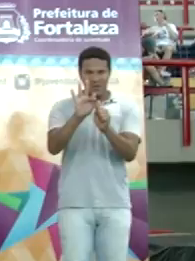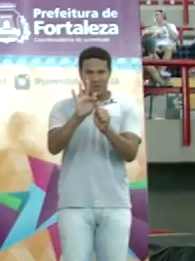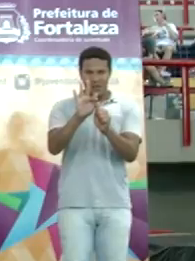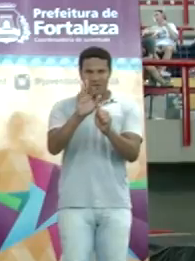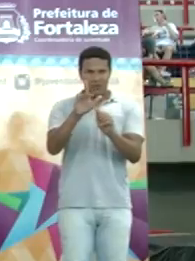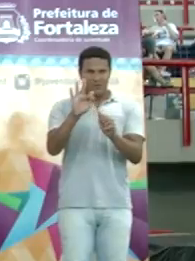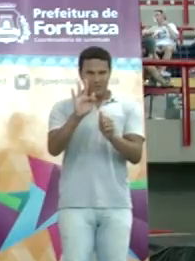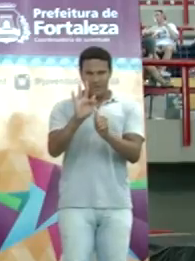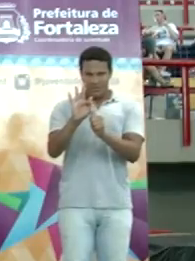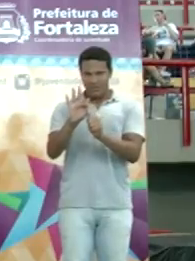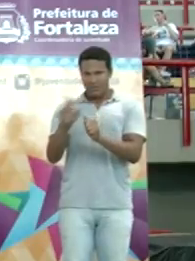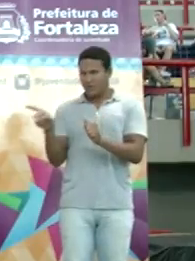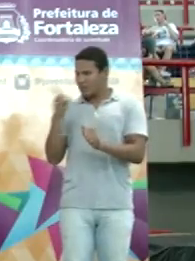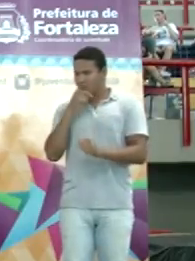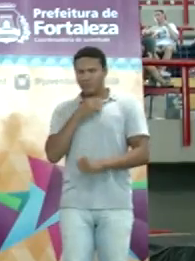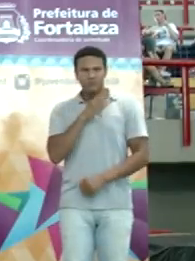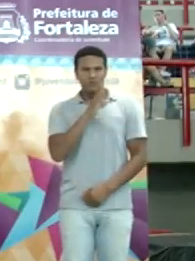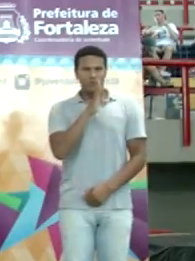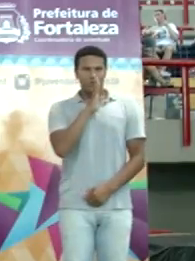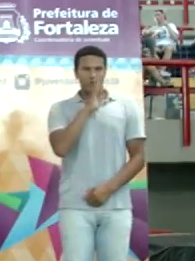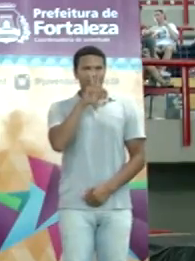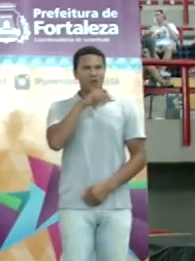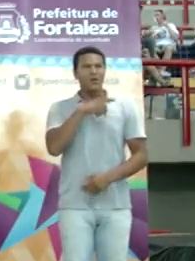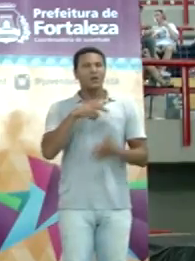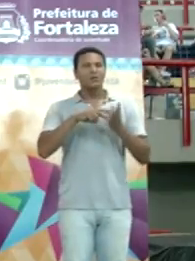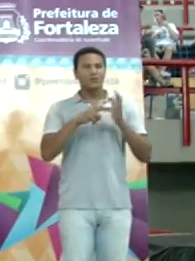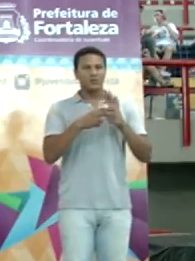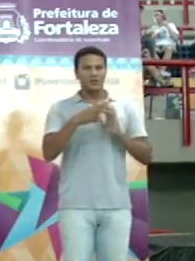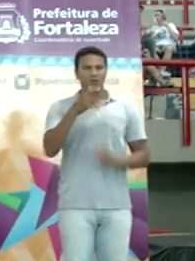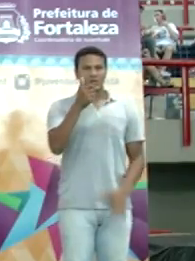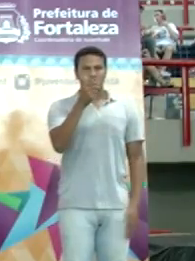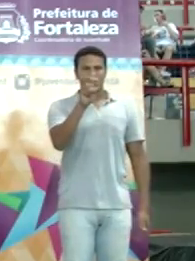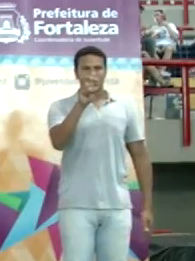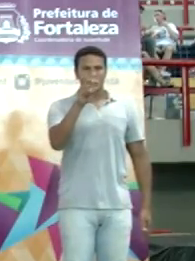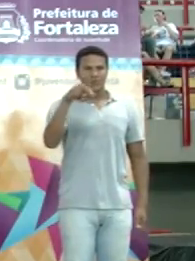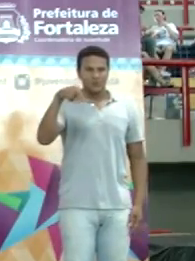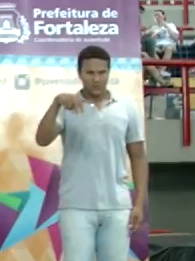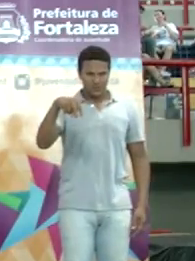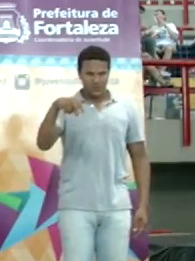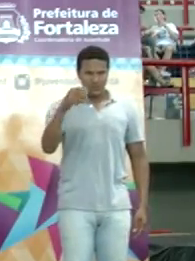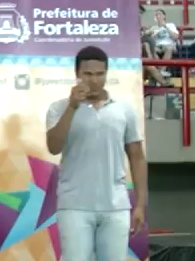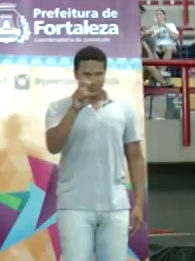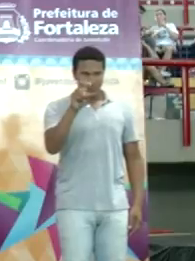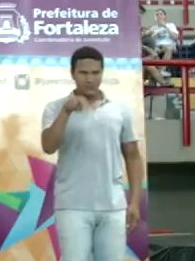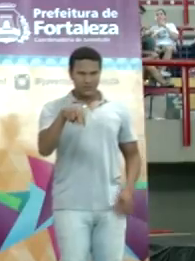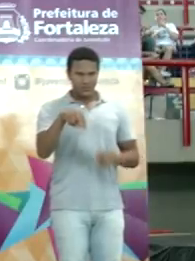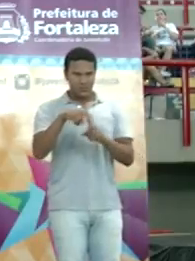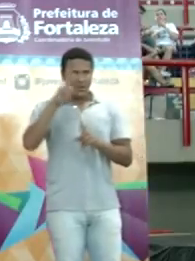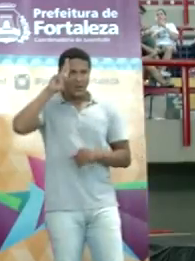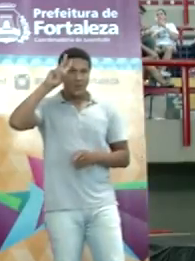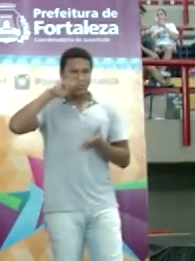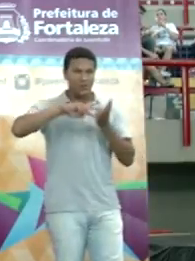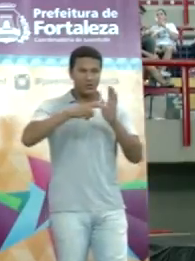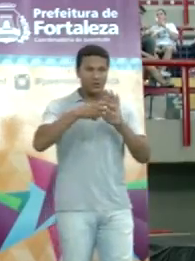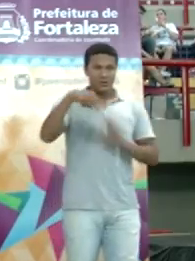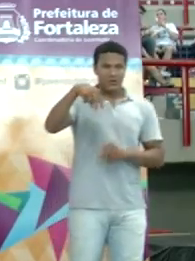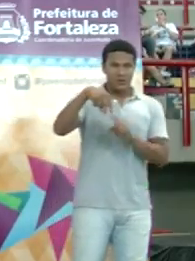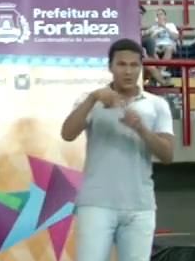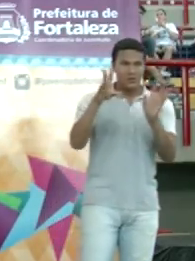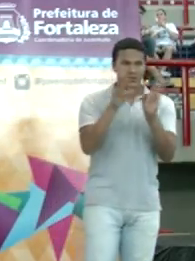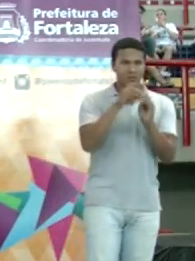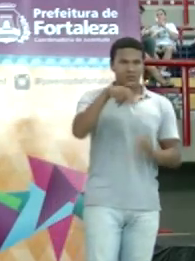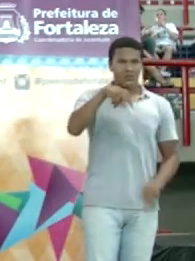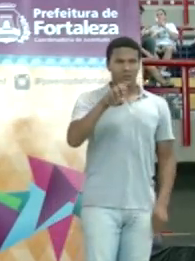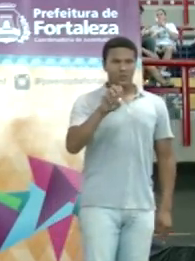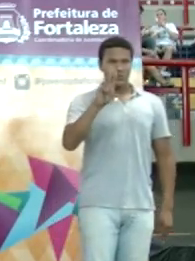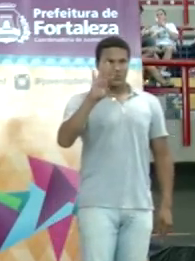estático é de 15 newtons. Repita comigo para vocês absorverem. Essa força de atrito estática é de 15